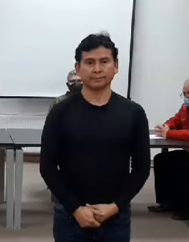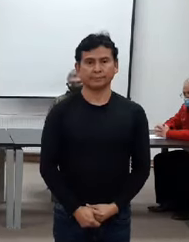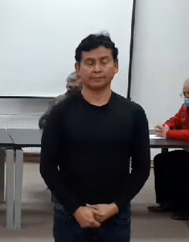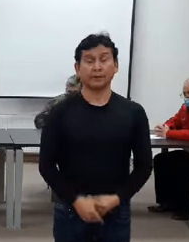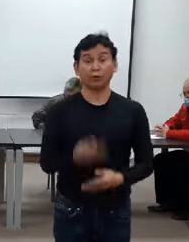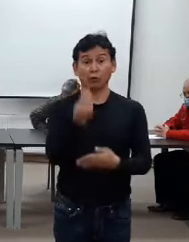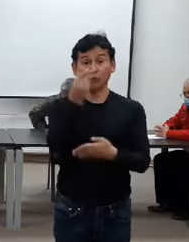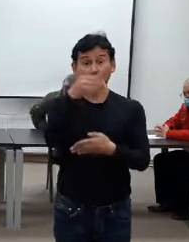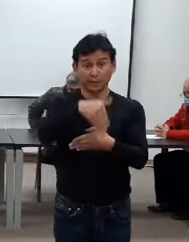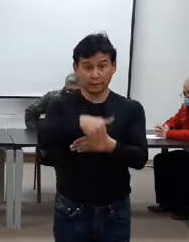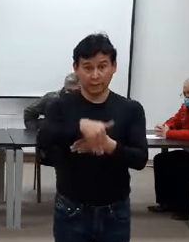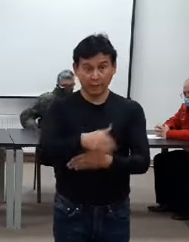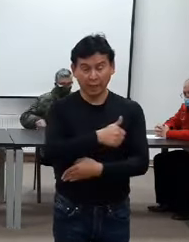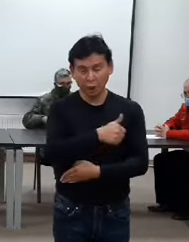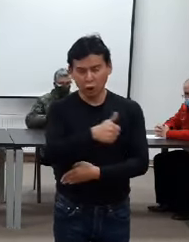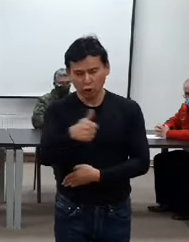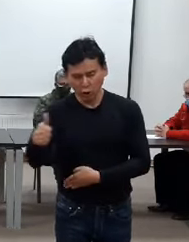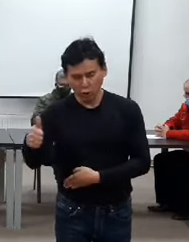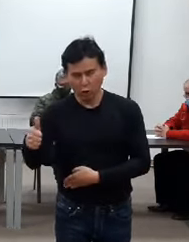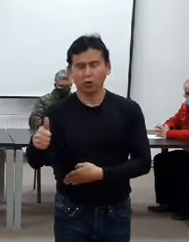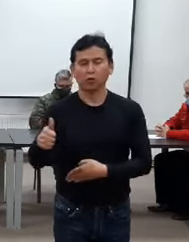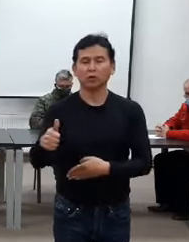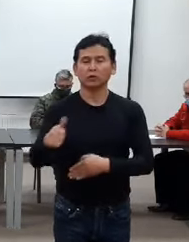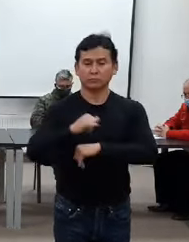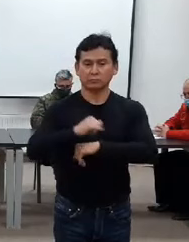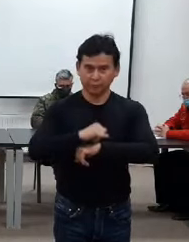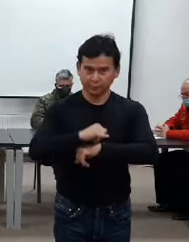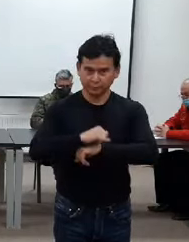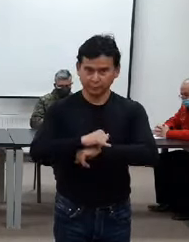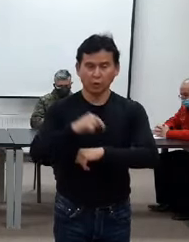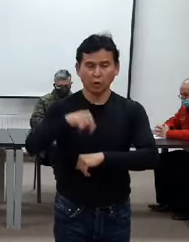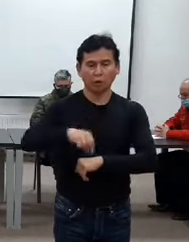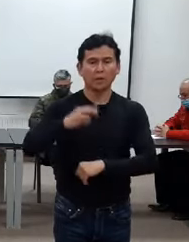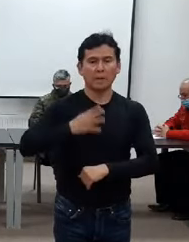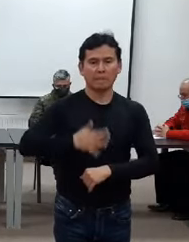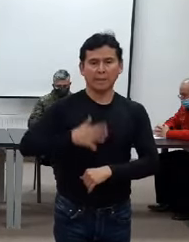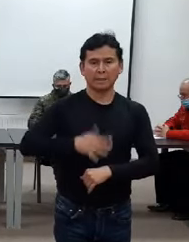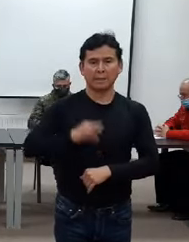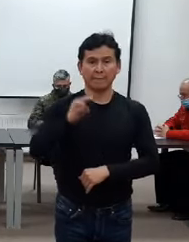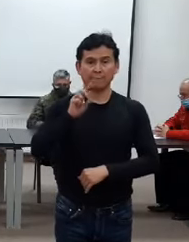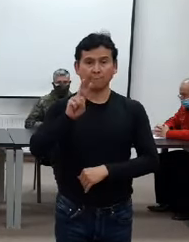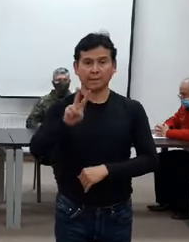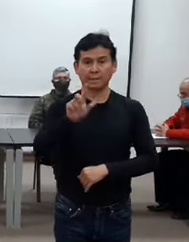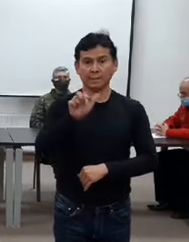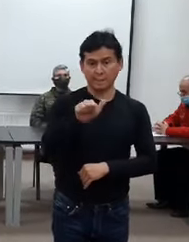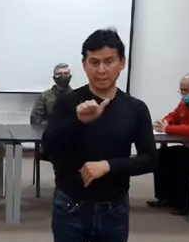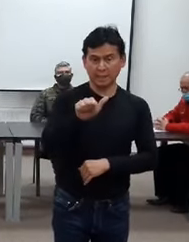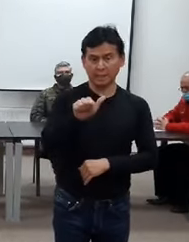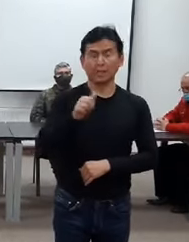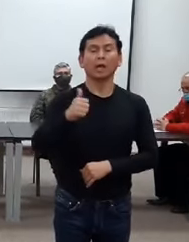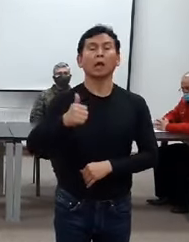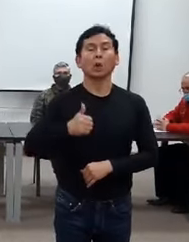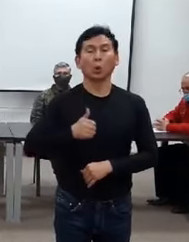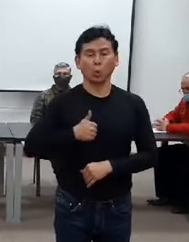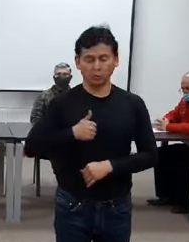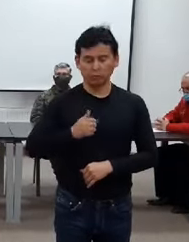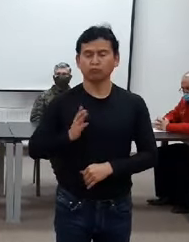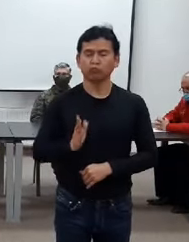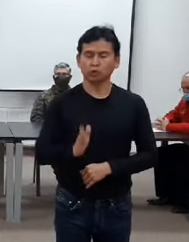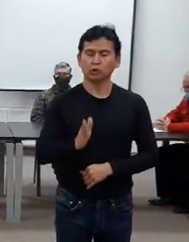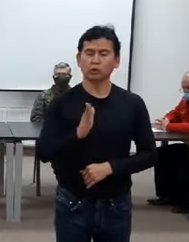Muy buenas tardes a todos los vecinos y vecinas de la región de Aysén. Hoy día martes 26 cumplimos con seguir entregando a